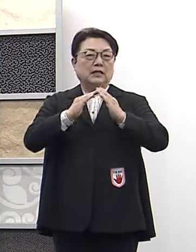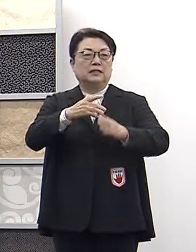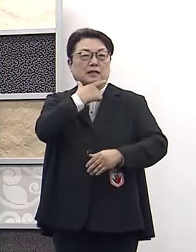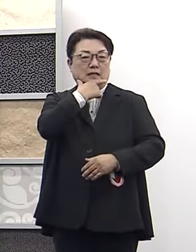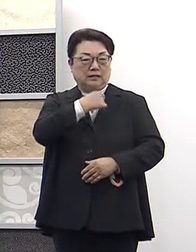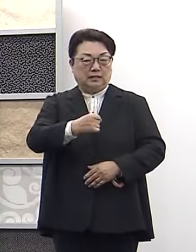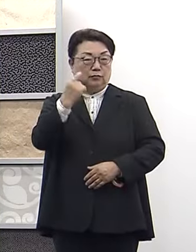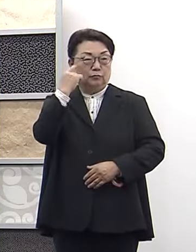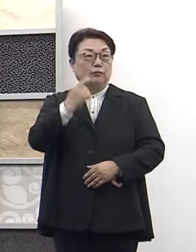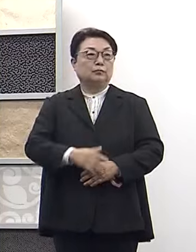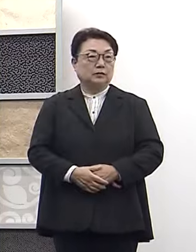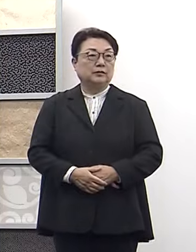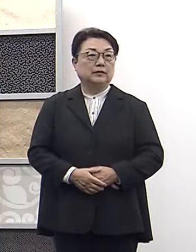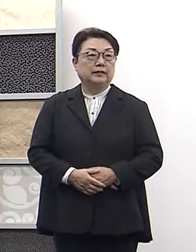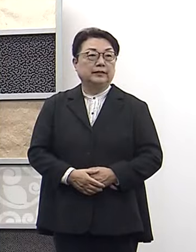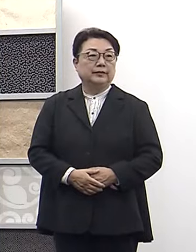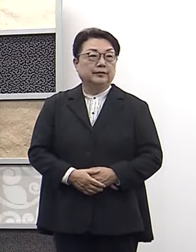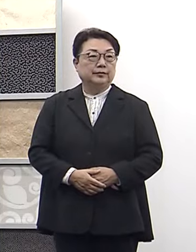ます。